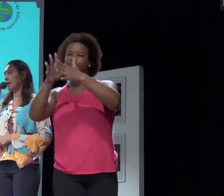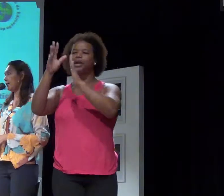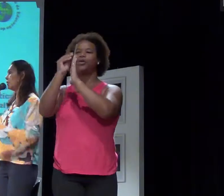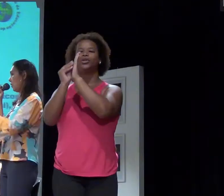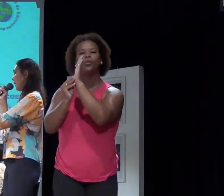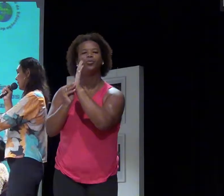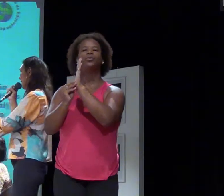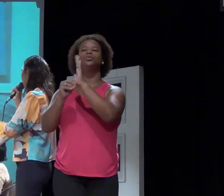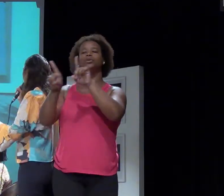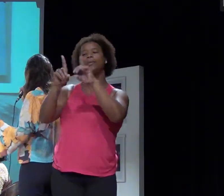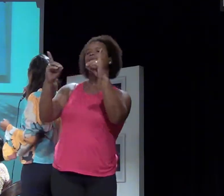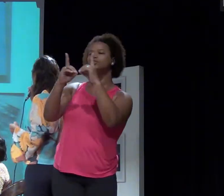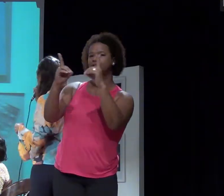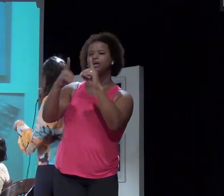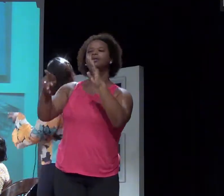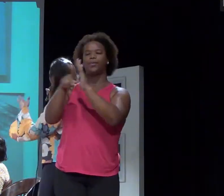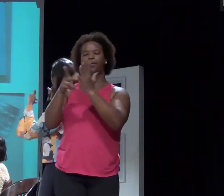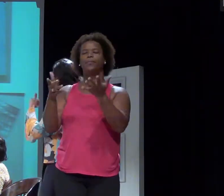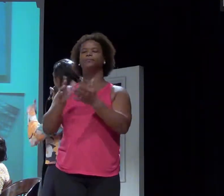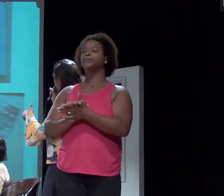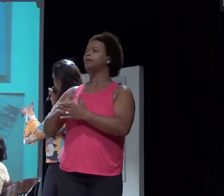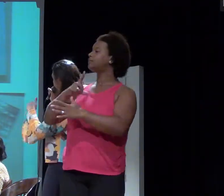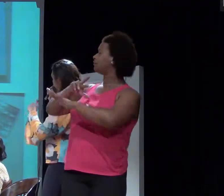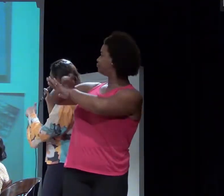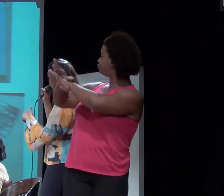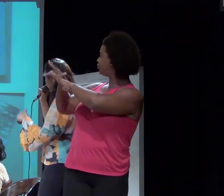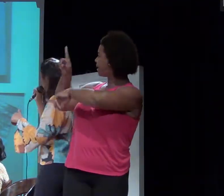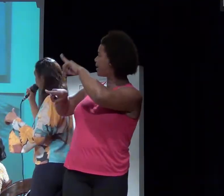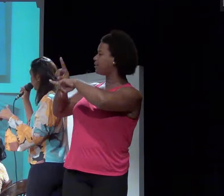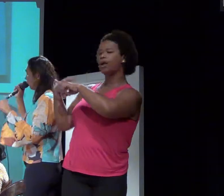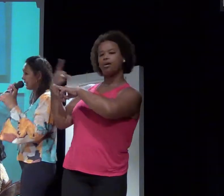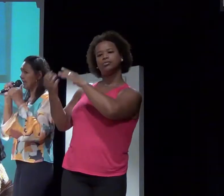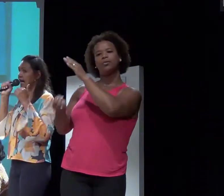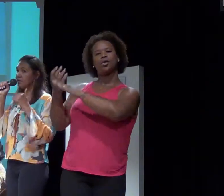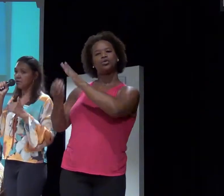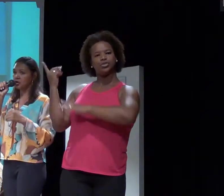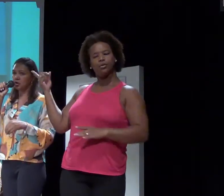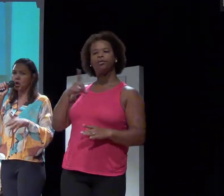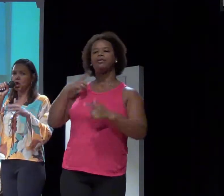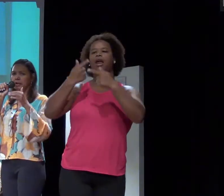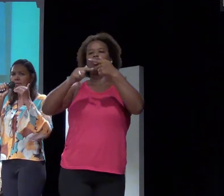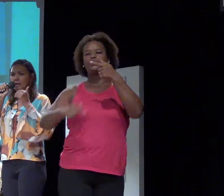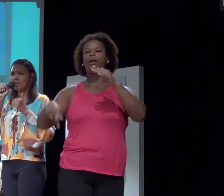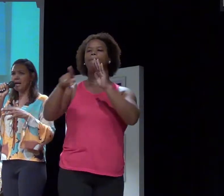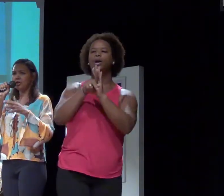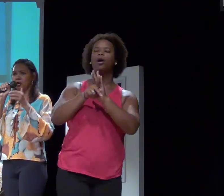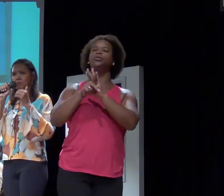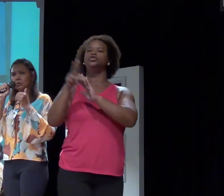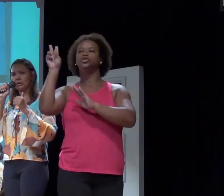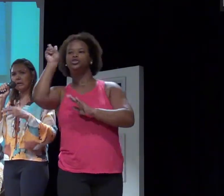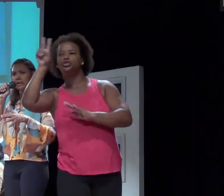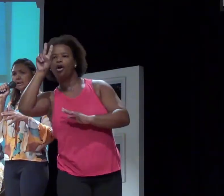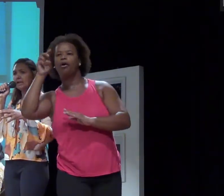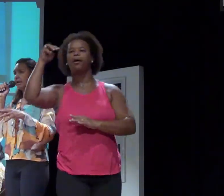né, didático com relação... Isso aqui são alguns materiais que nós já produzimos, temos glossários em história, em matemática,